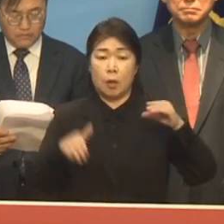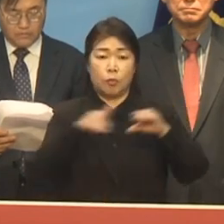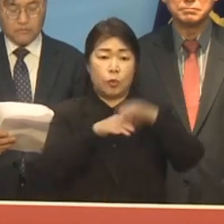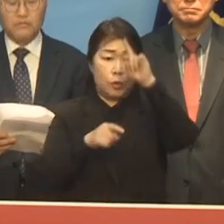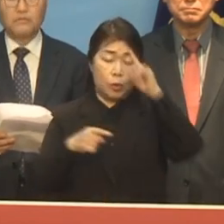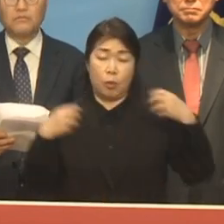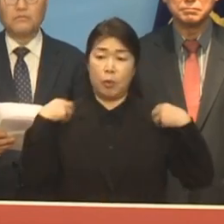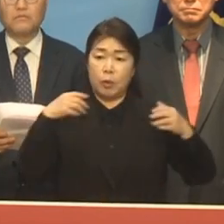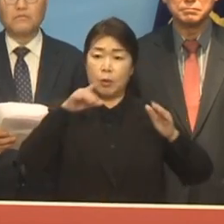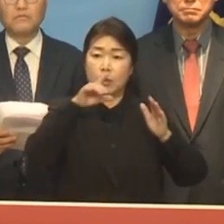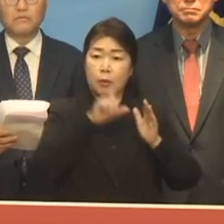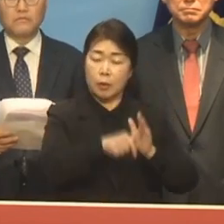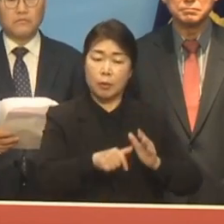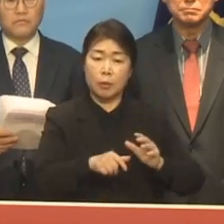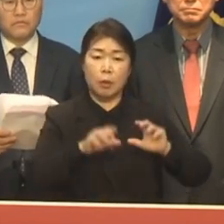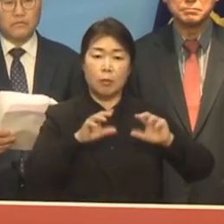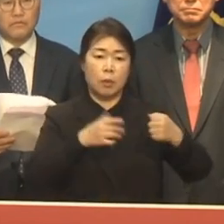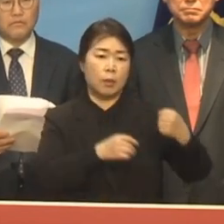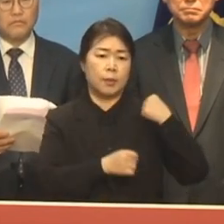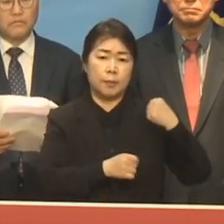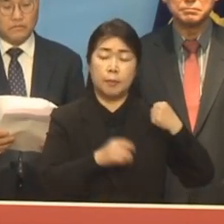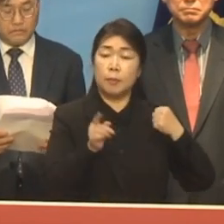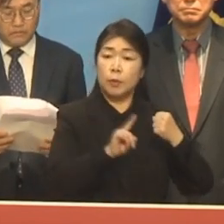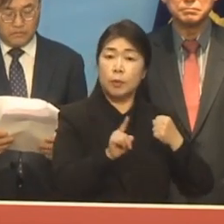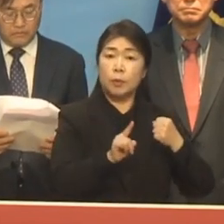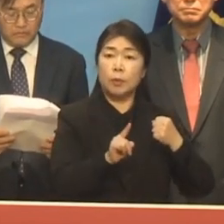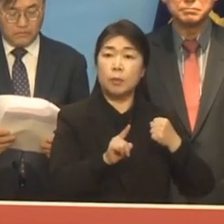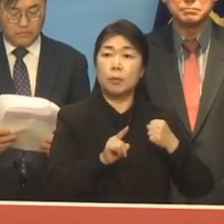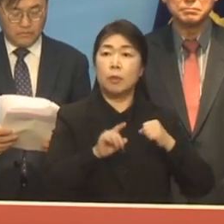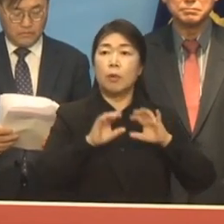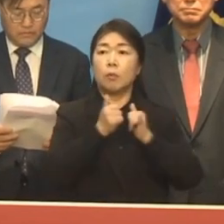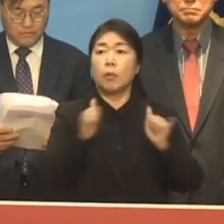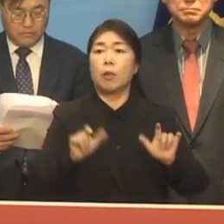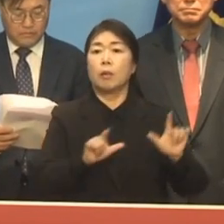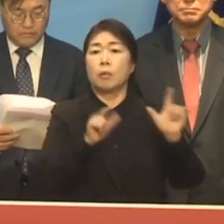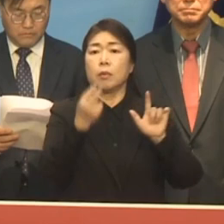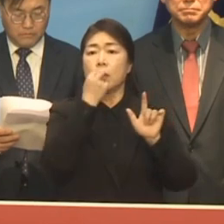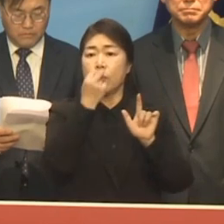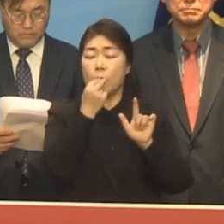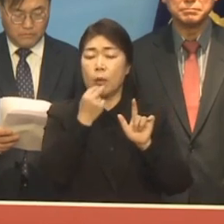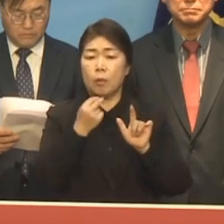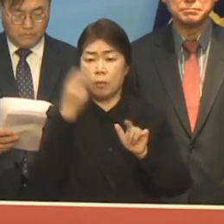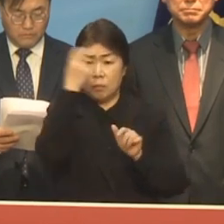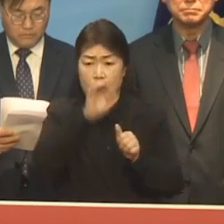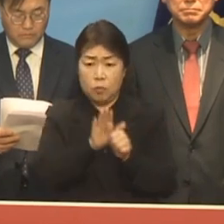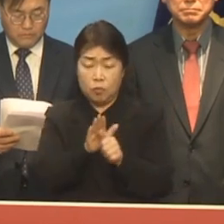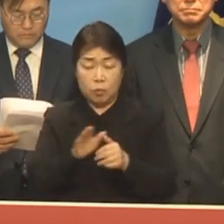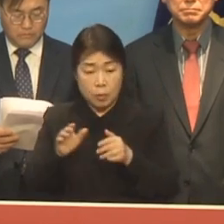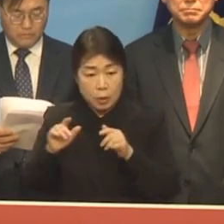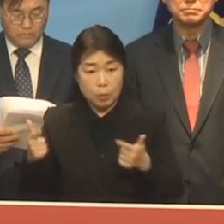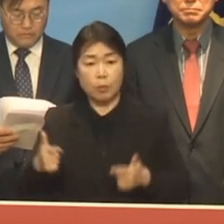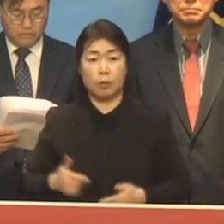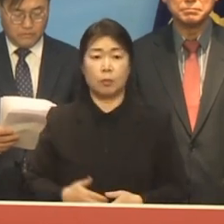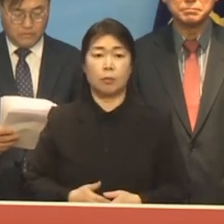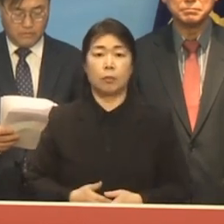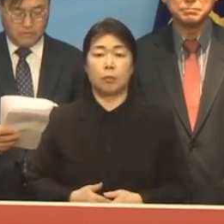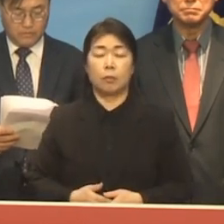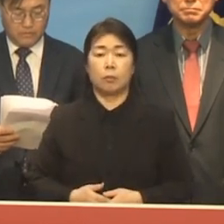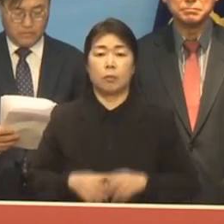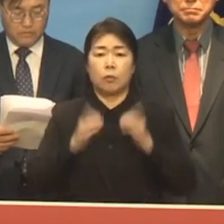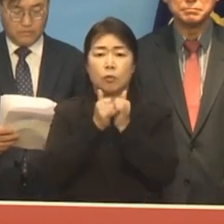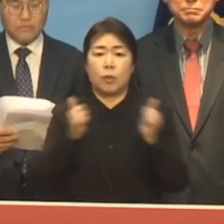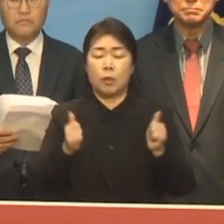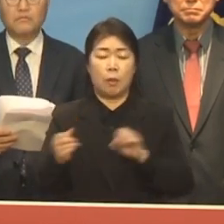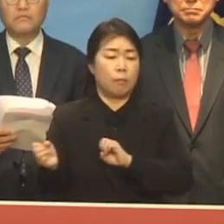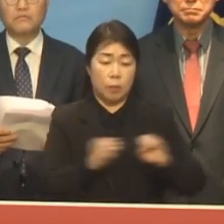하에서 국가 권력은 국민의 생명을 보호하기는커녕 국민을